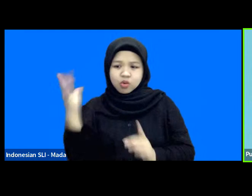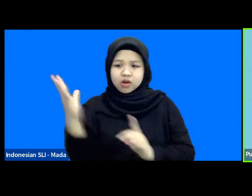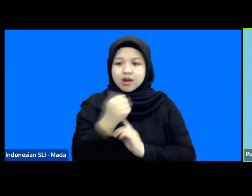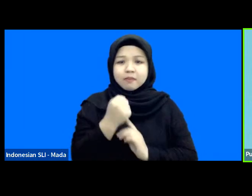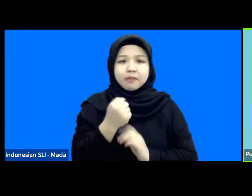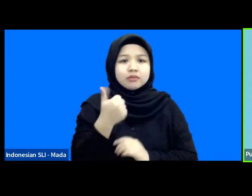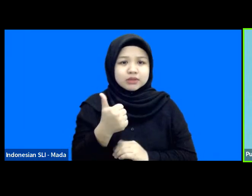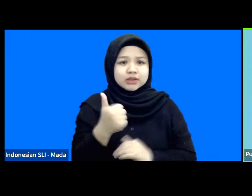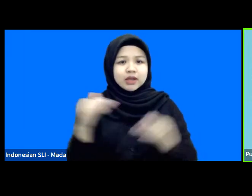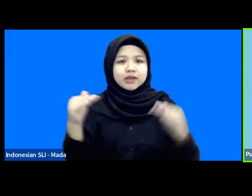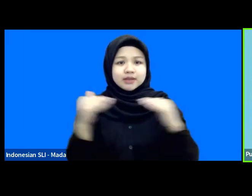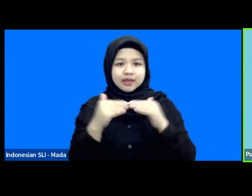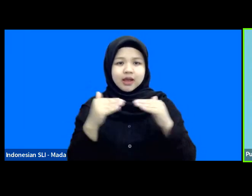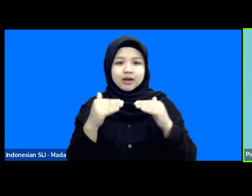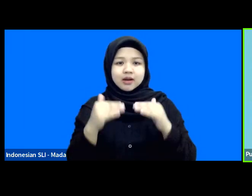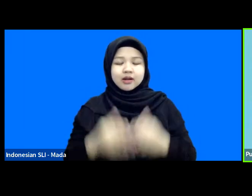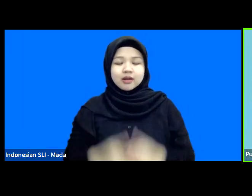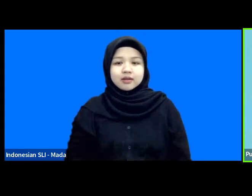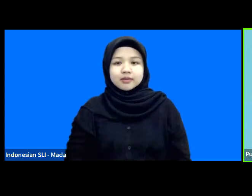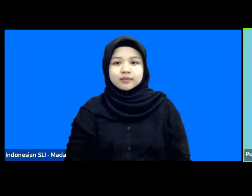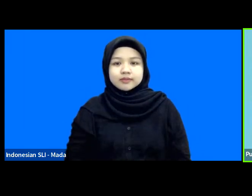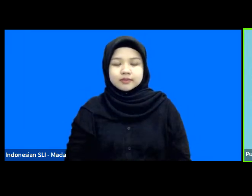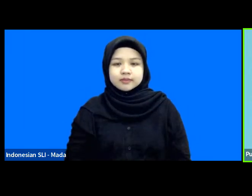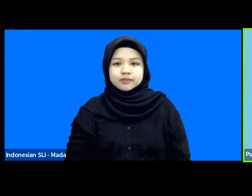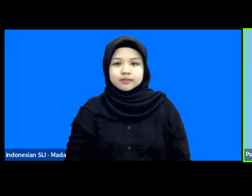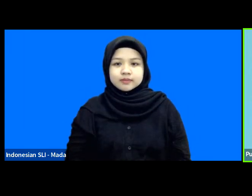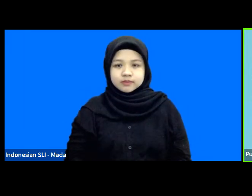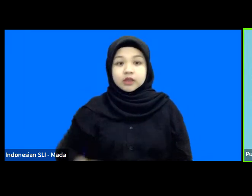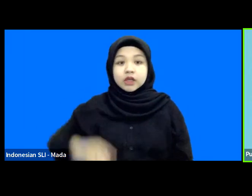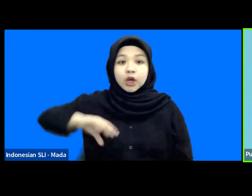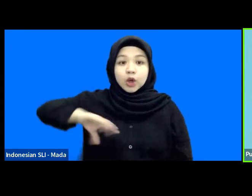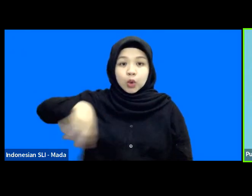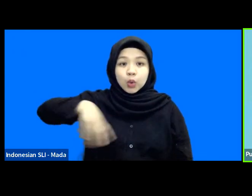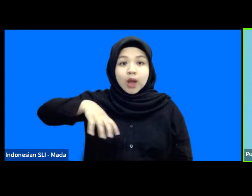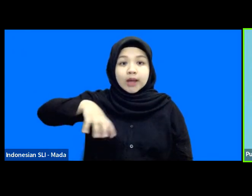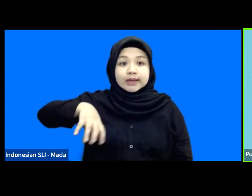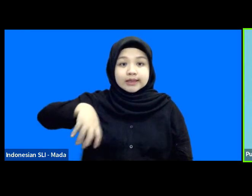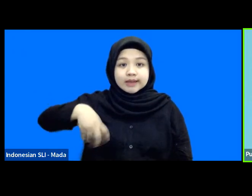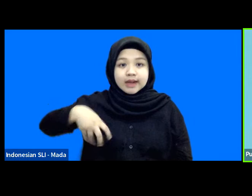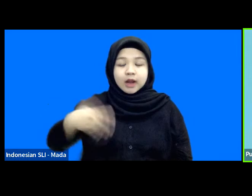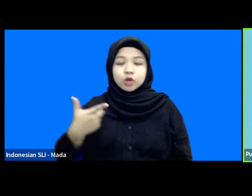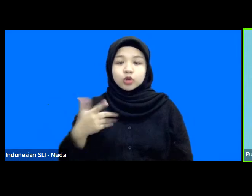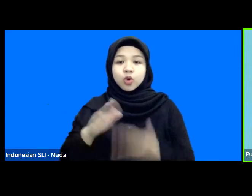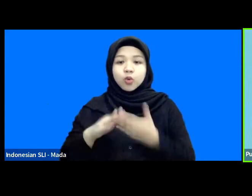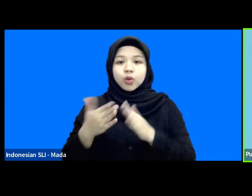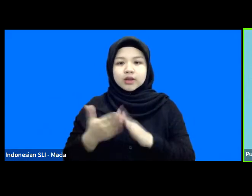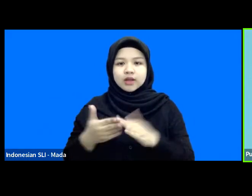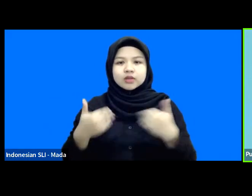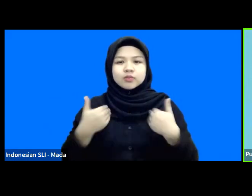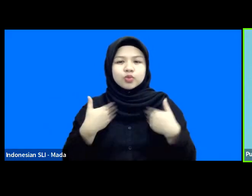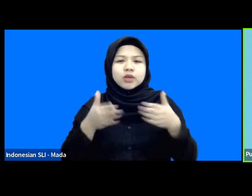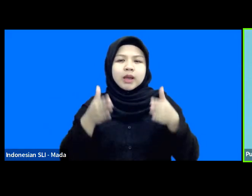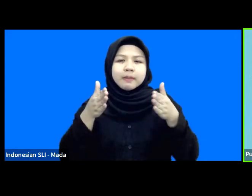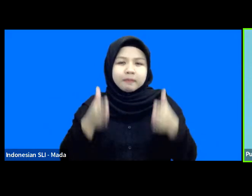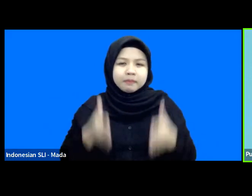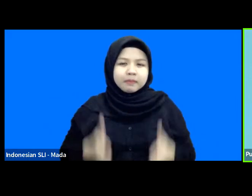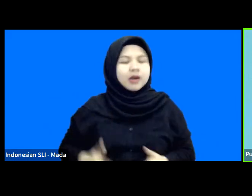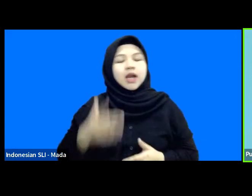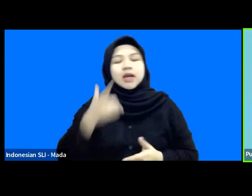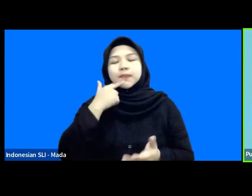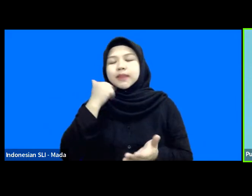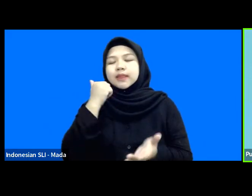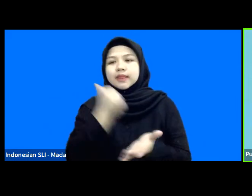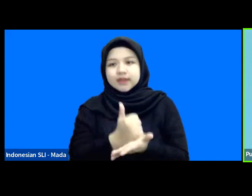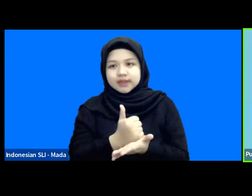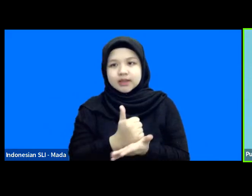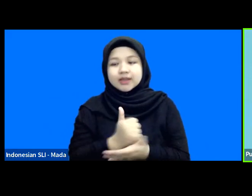setara seperti itu. Dan keluarga, komunitas itu memainkan peran yang sangat penting